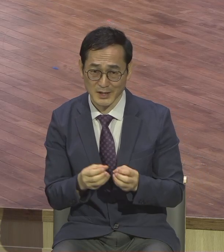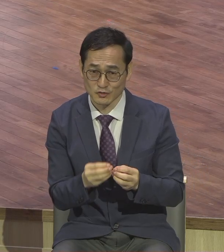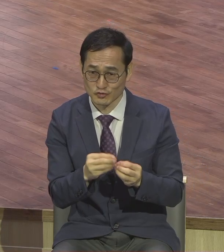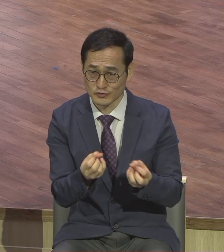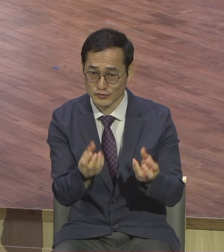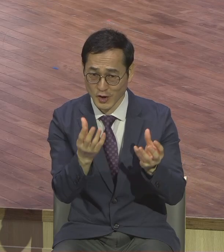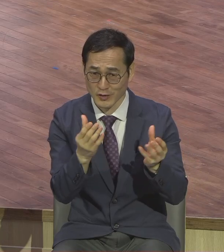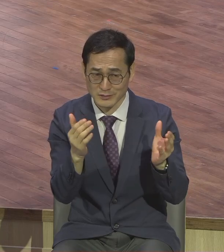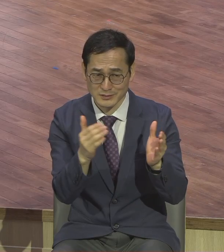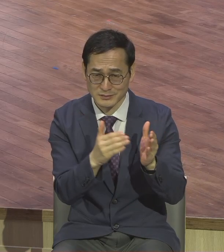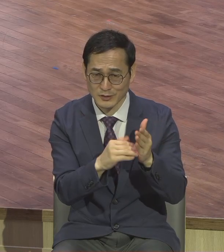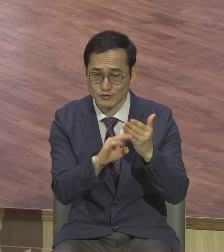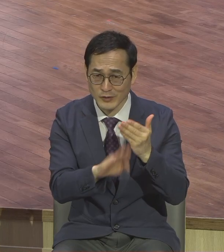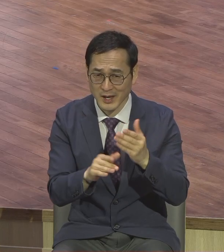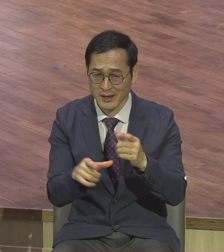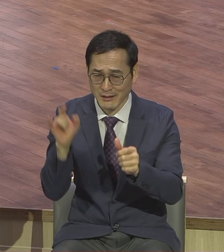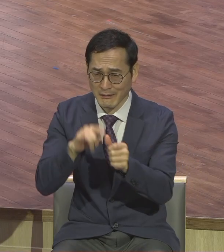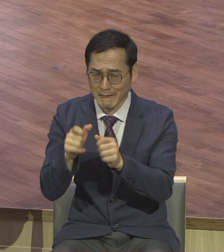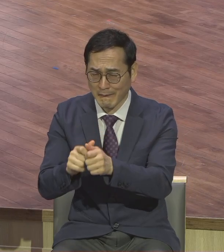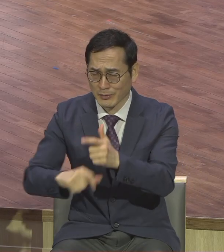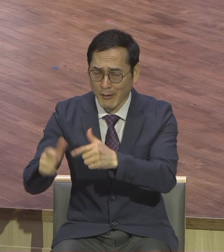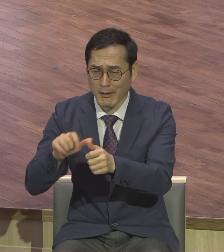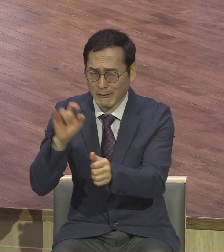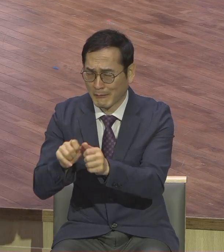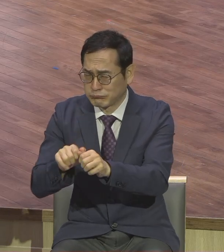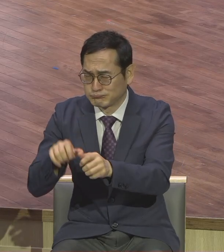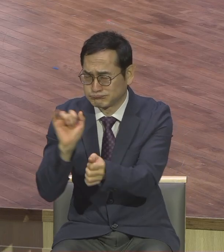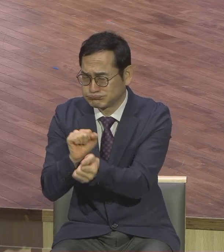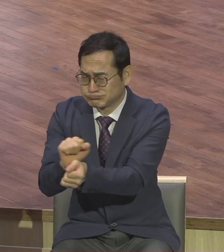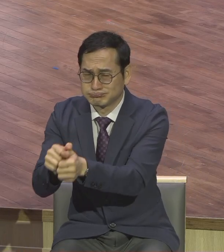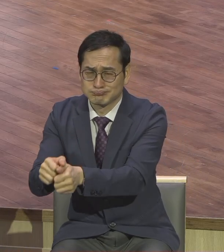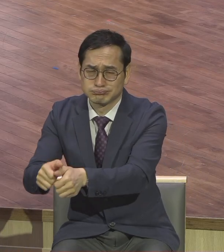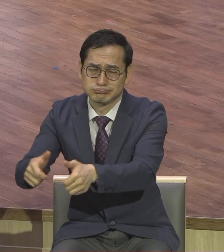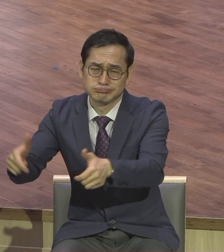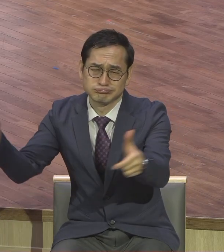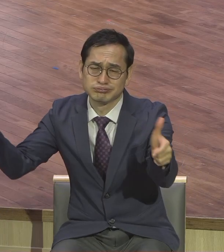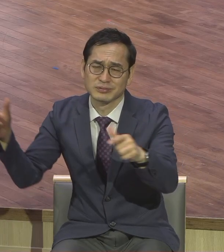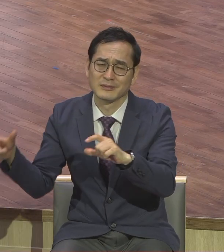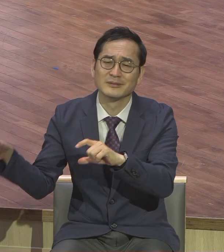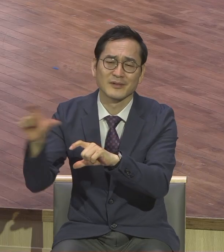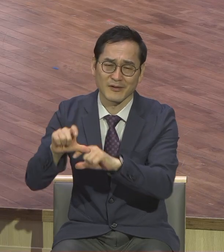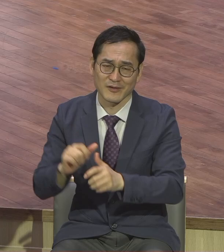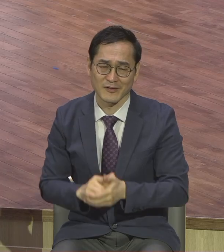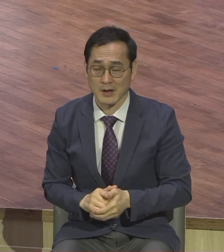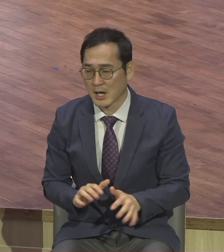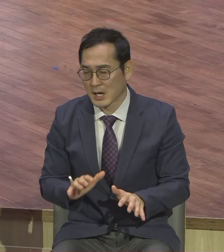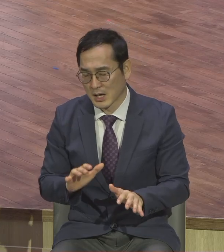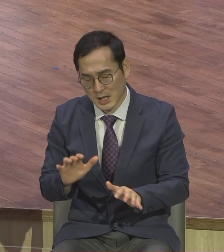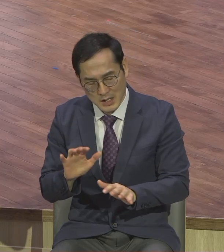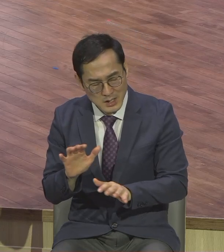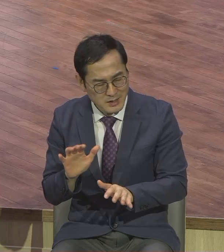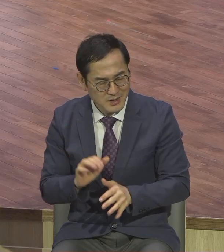더 그렇게 상황이 나빠졌어요. 사실 어떤